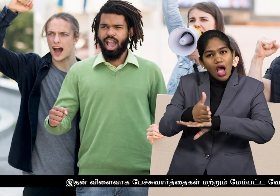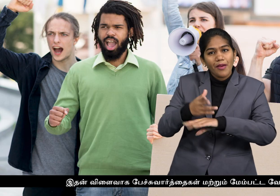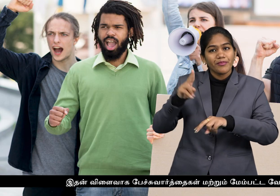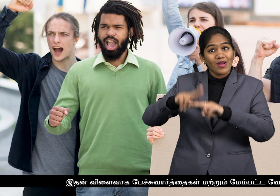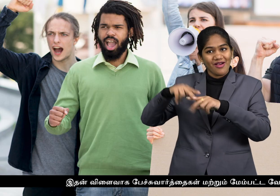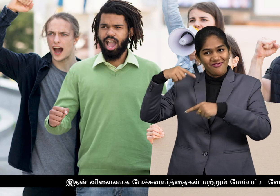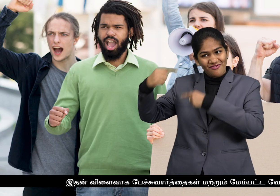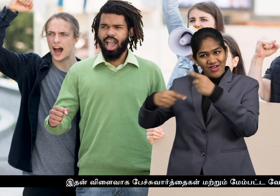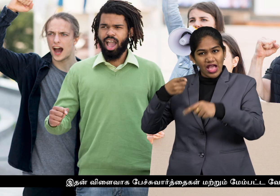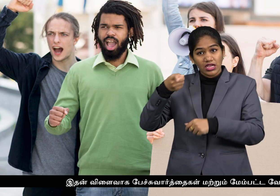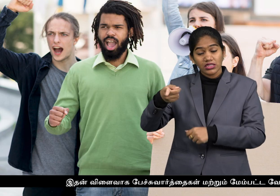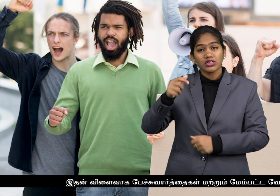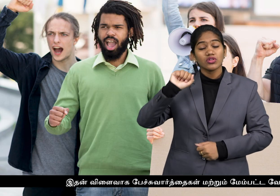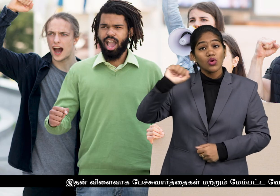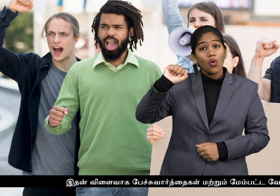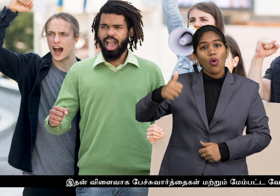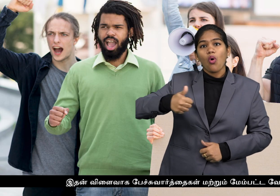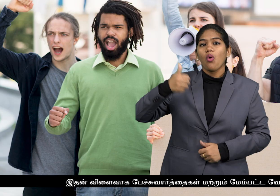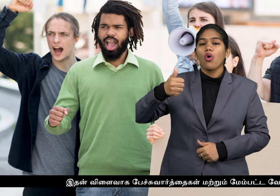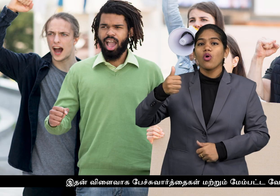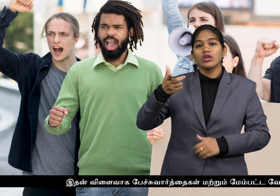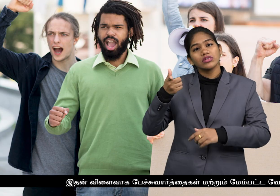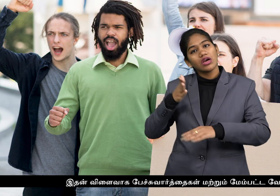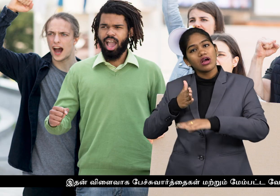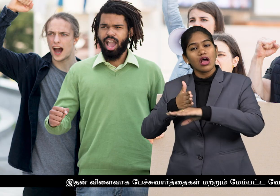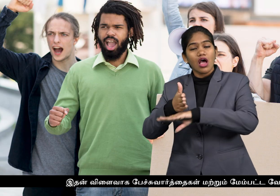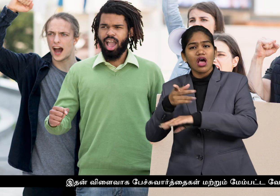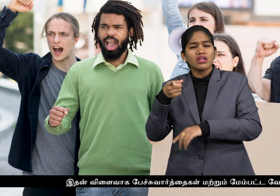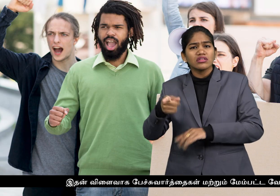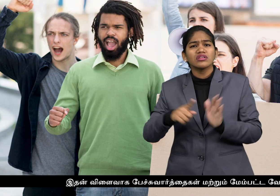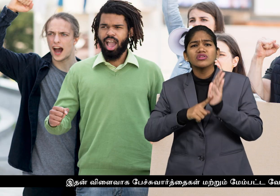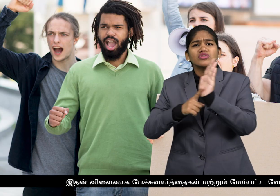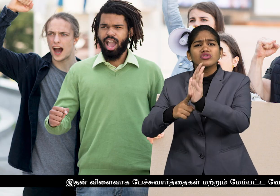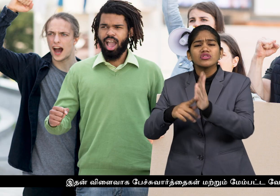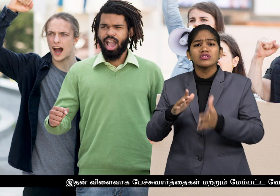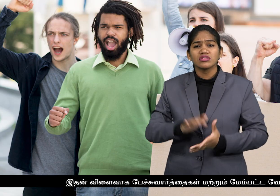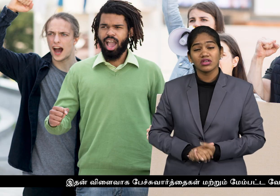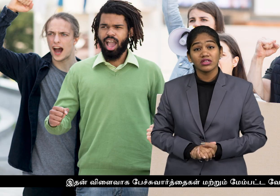பேச்சுவார்த்தைகள் மற்றும் மேம்பட்ட வேலை நிலைமைகள்.